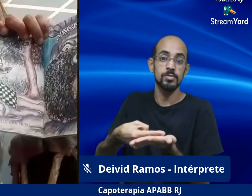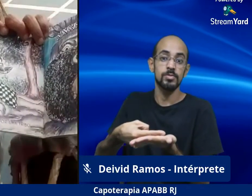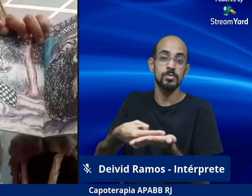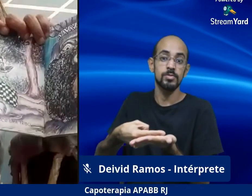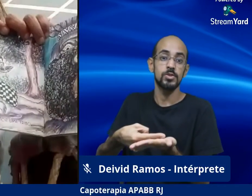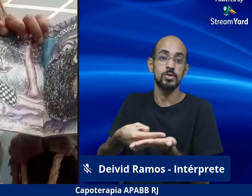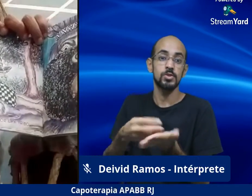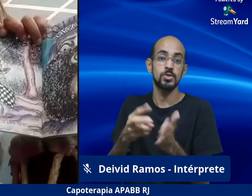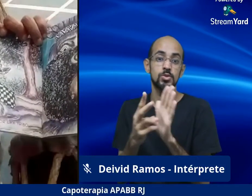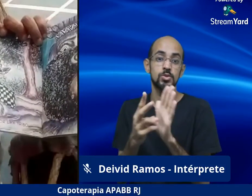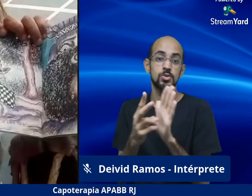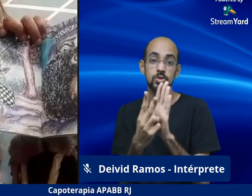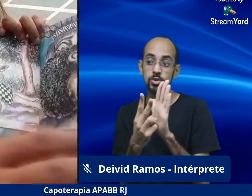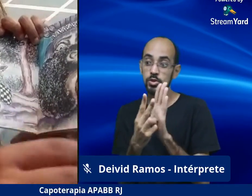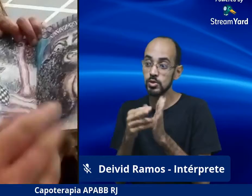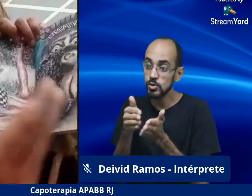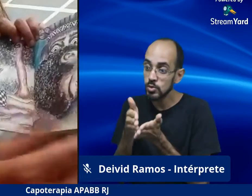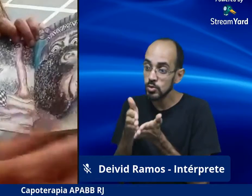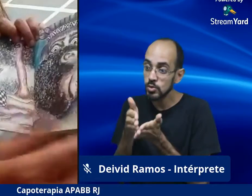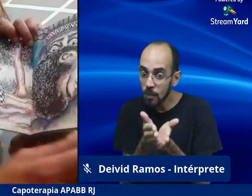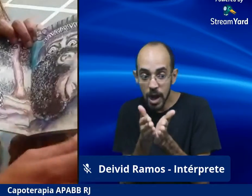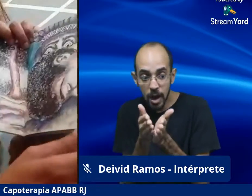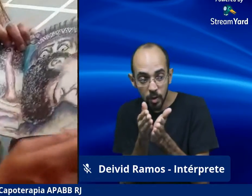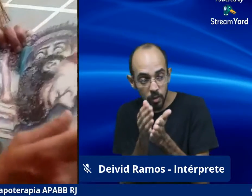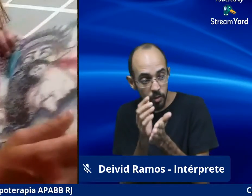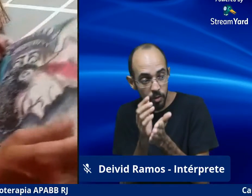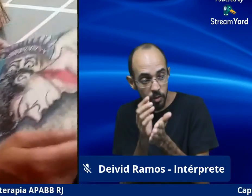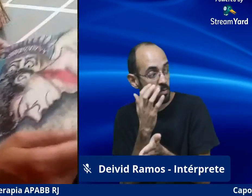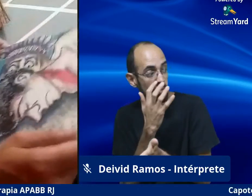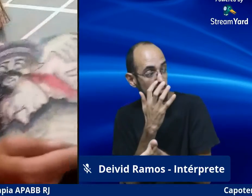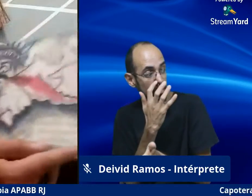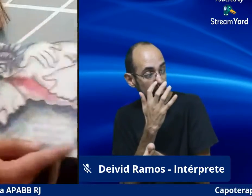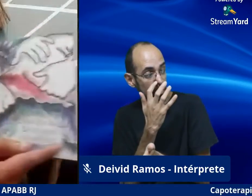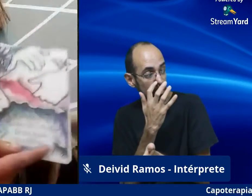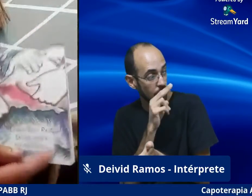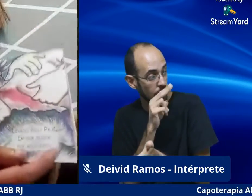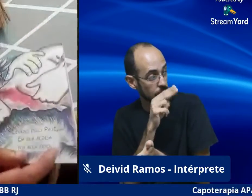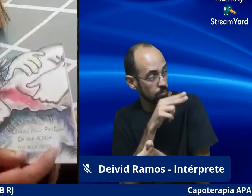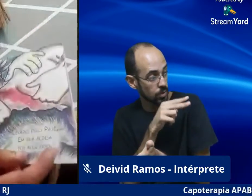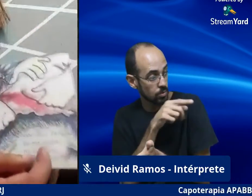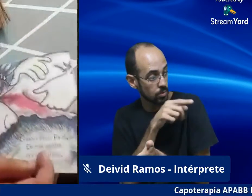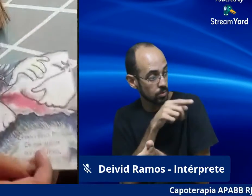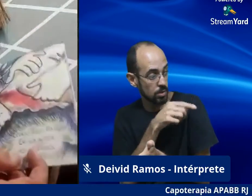eles avistando, né, esse negro que estava ferido no meio da mata.